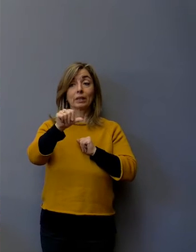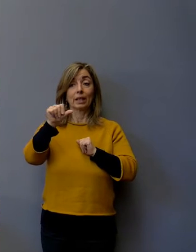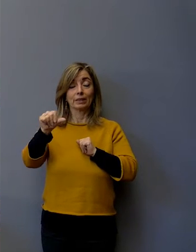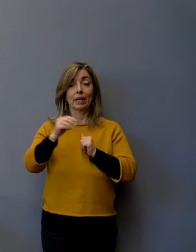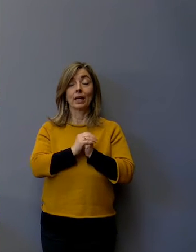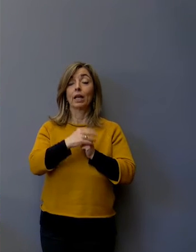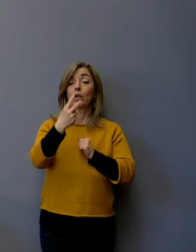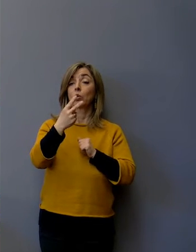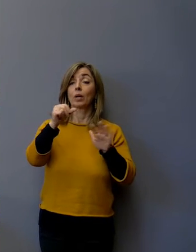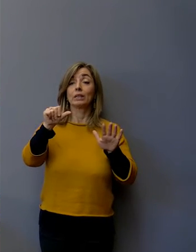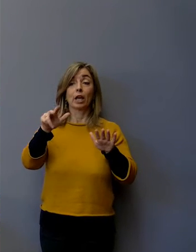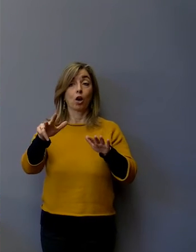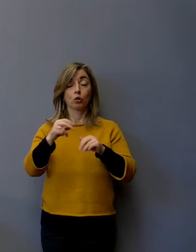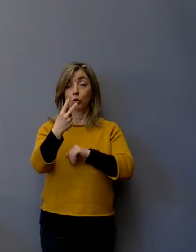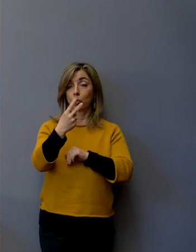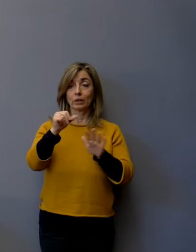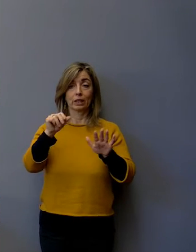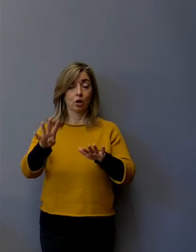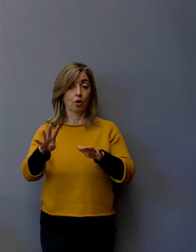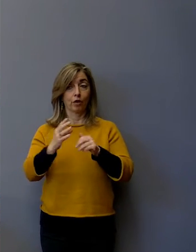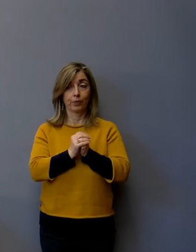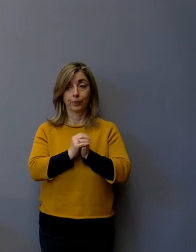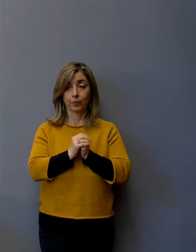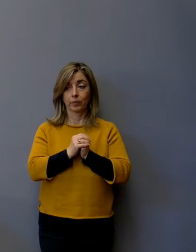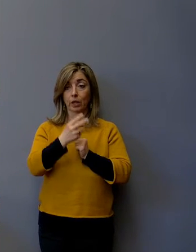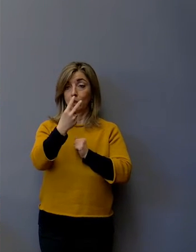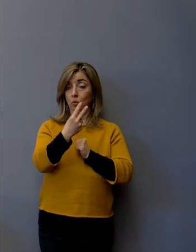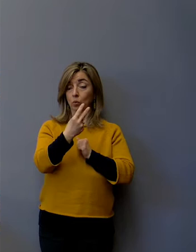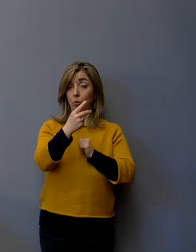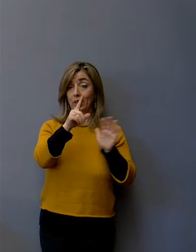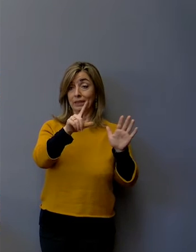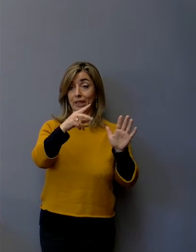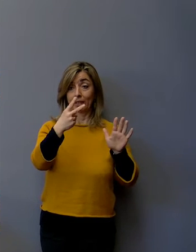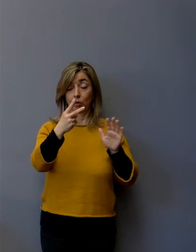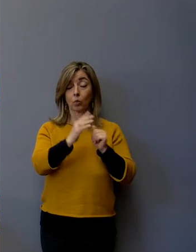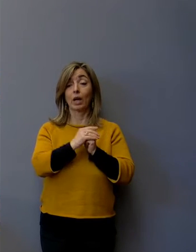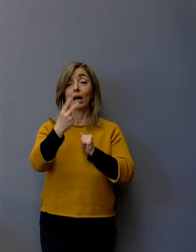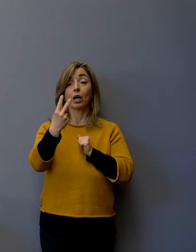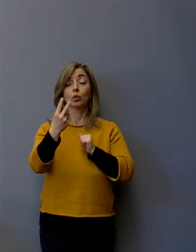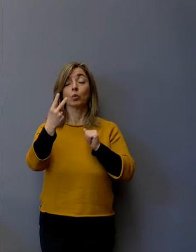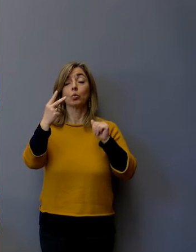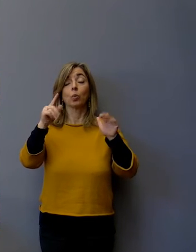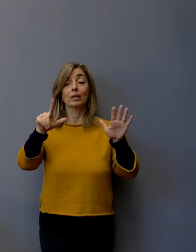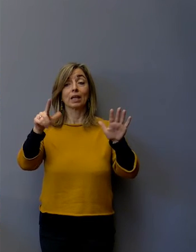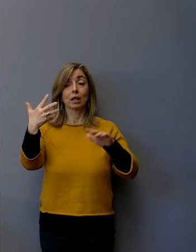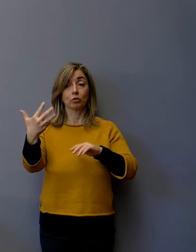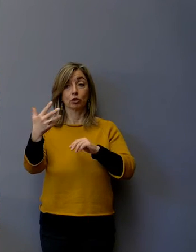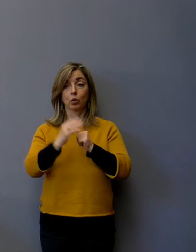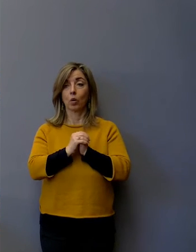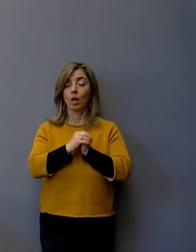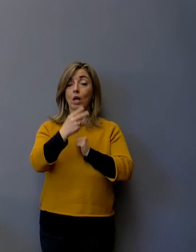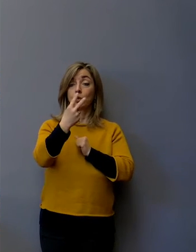6 8 e 2 6 9 da 2 72 a 27 52